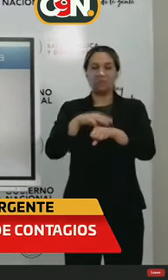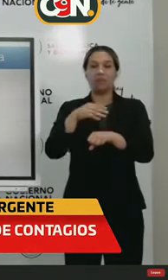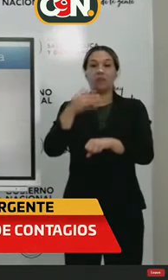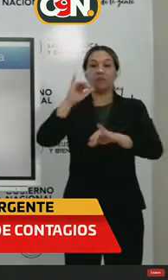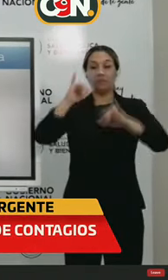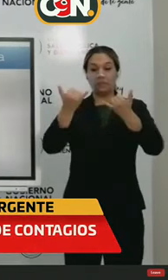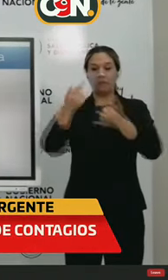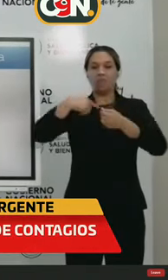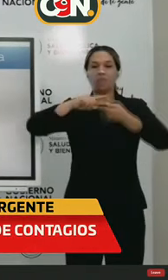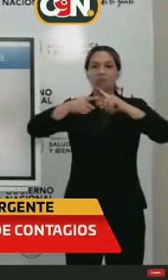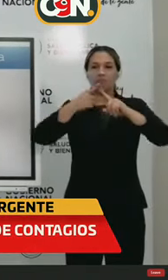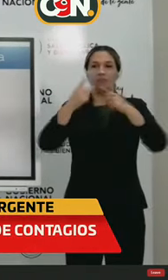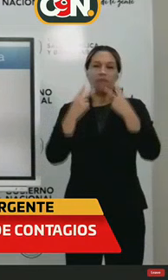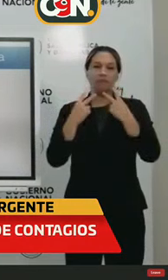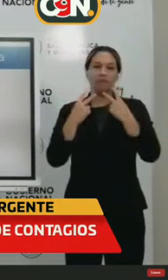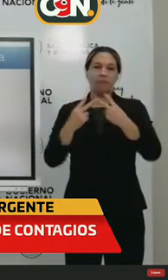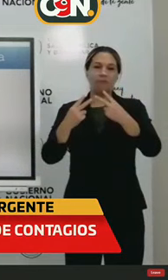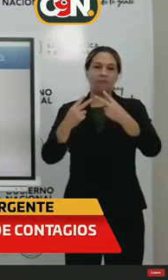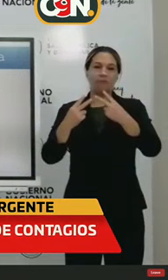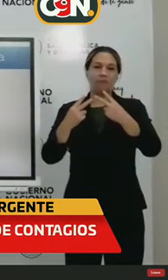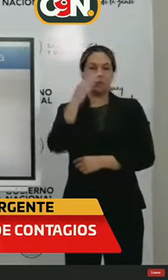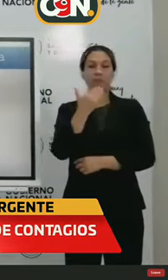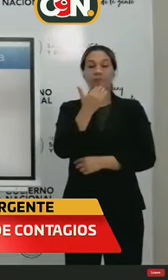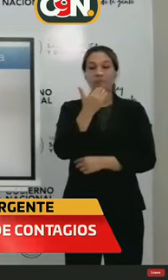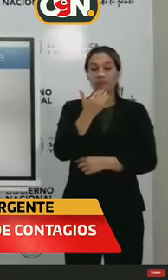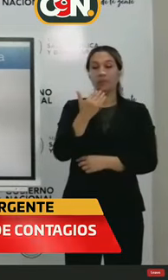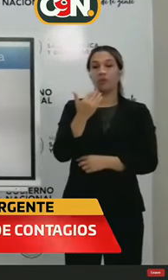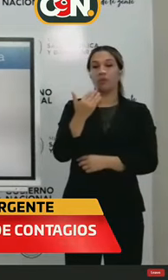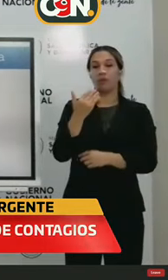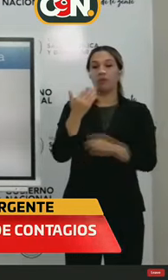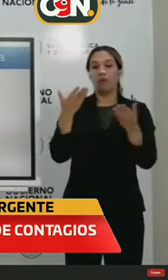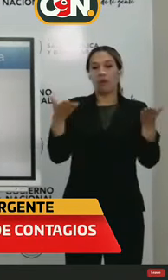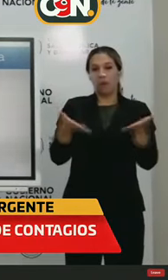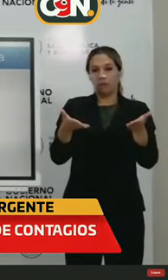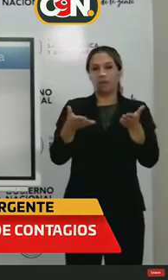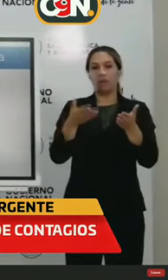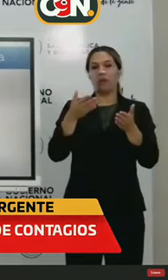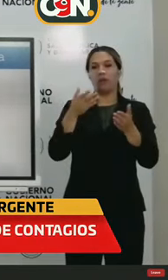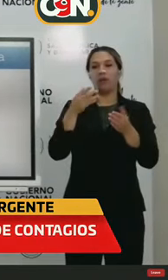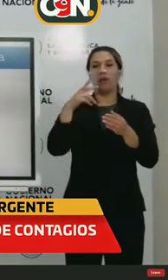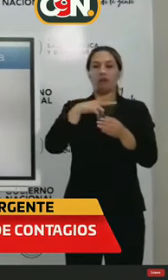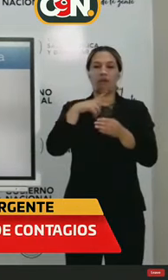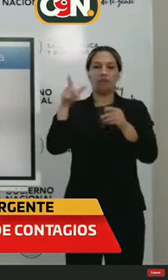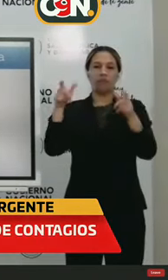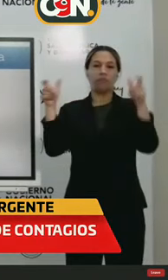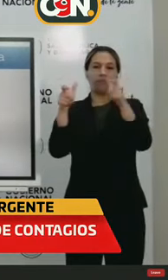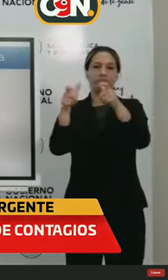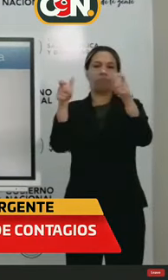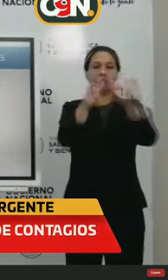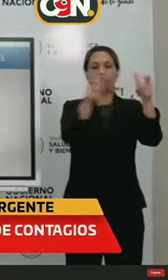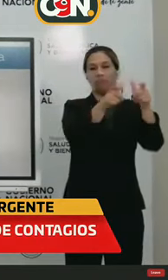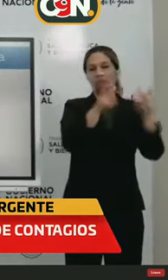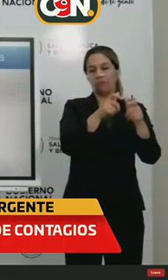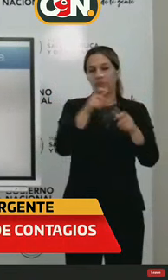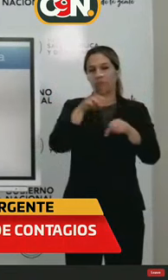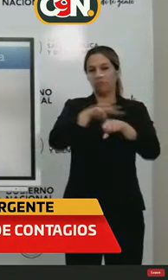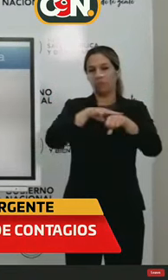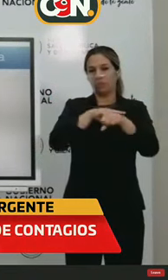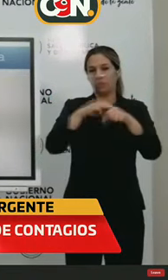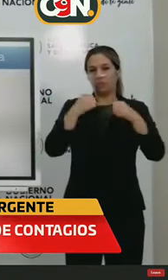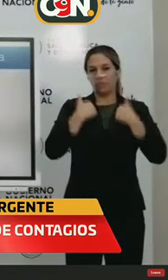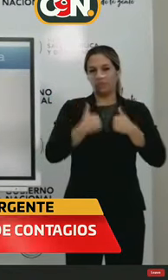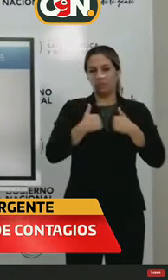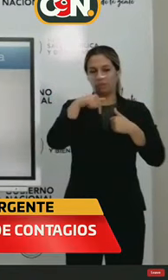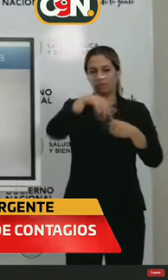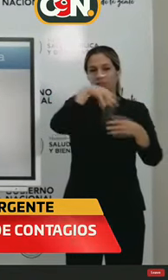es disminuir en lo máximo posible la cantidad de tiempo que vamos a estar en contacto con otras personas. También la